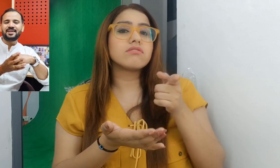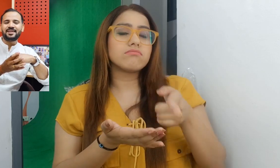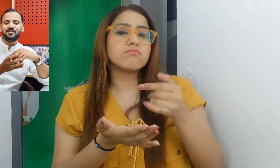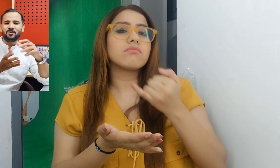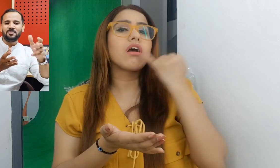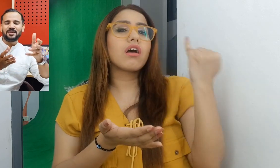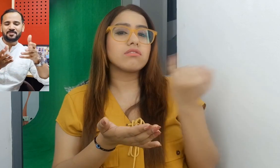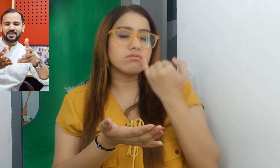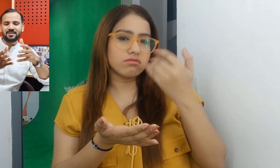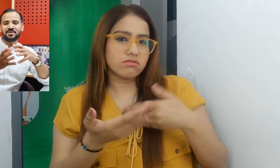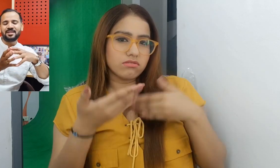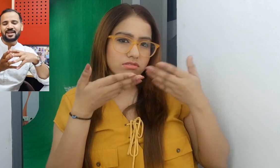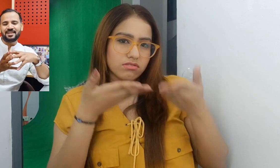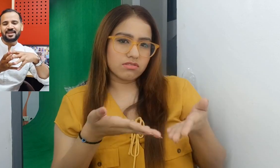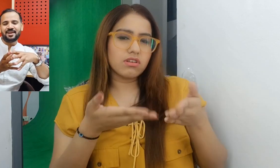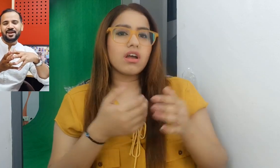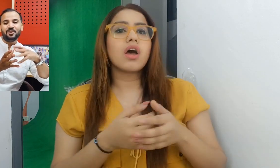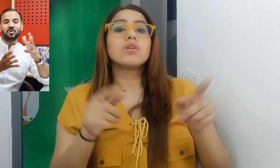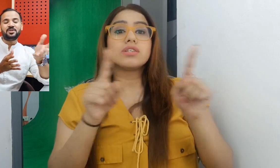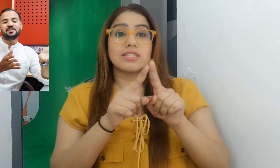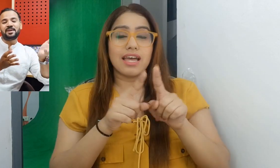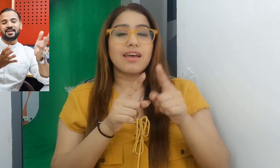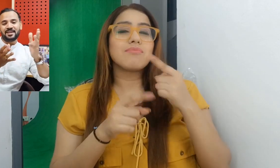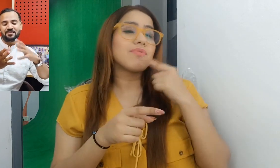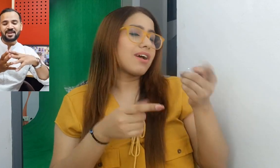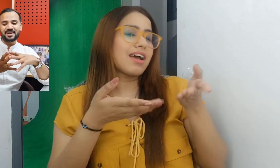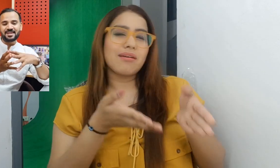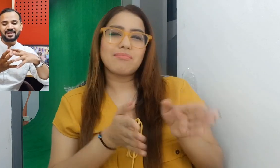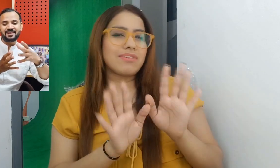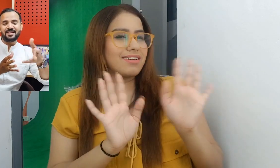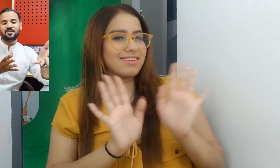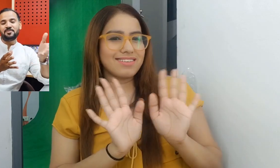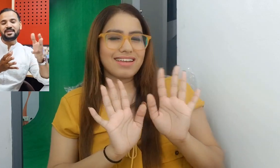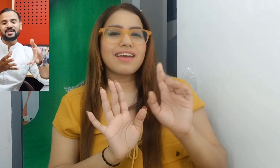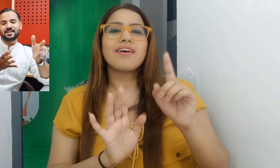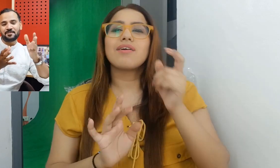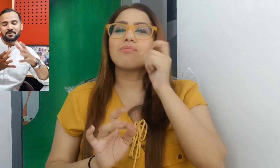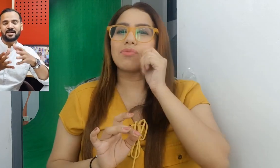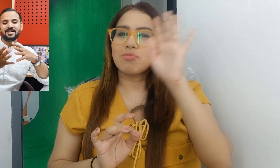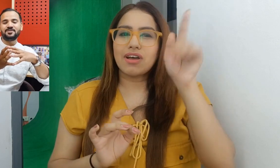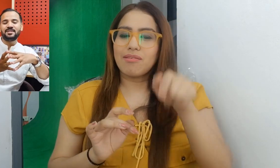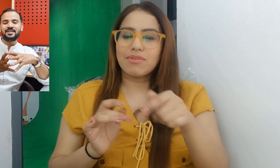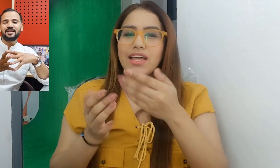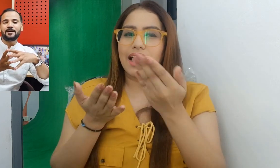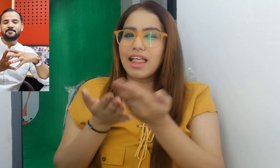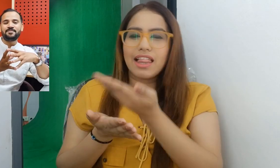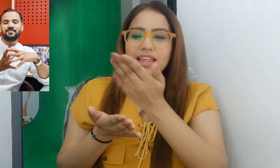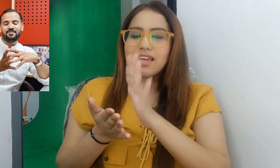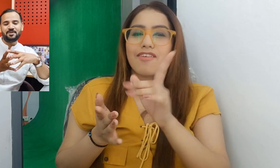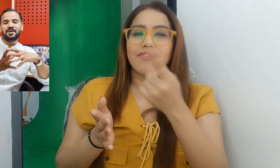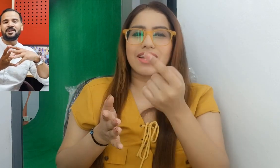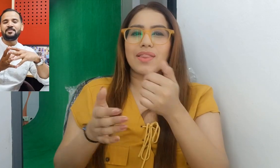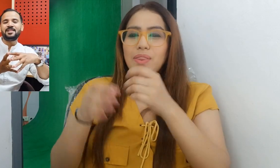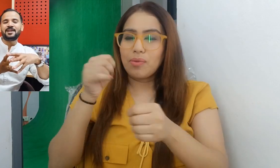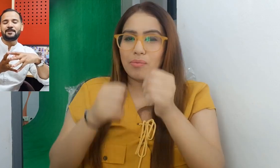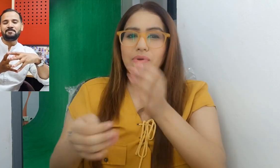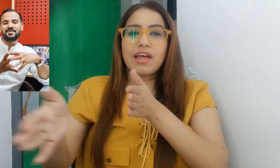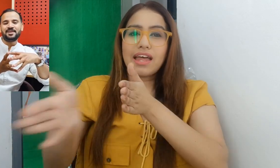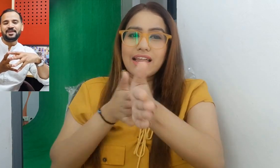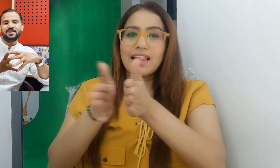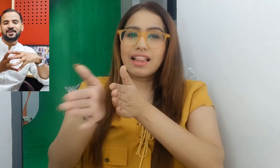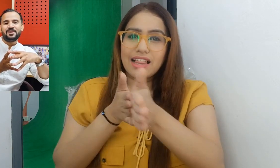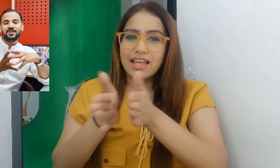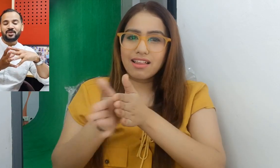राजा ने कहा कि दूध में ऐसे मक्खन थोड़ा ना दिखाई देगा, दूध से पहले दही बनाया जाता है, दही को मथा जाता है, फिर मक्खन जो है दिखता है, फिर मक्खन मिलता